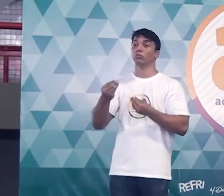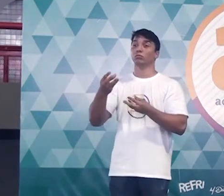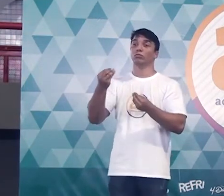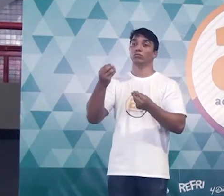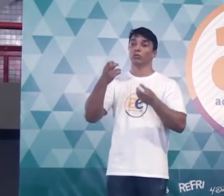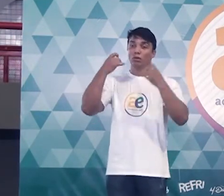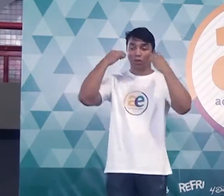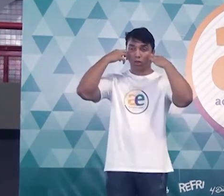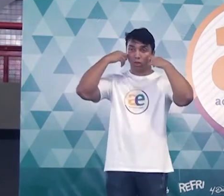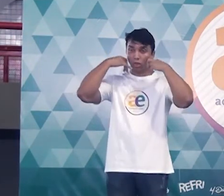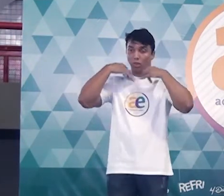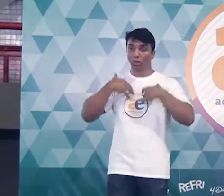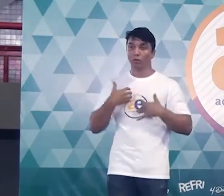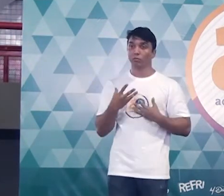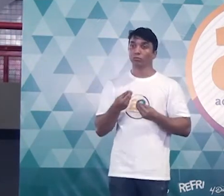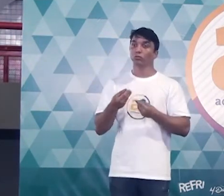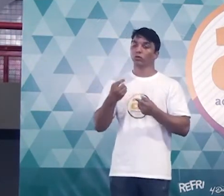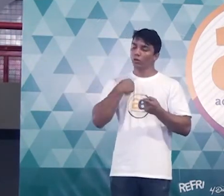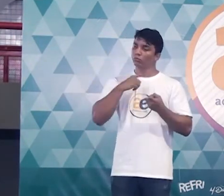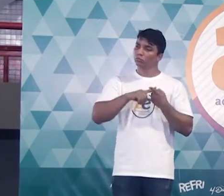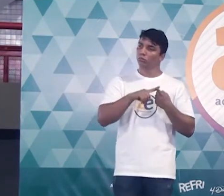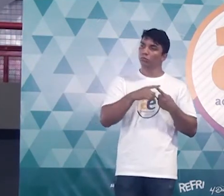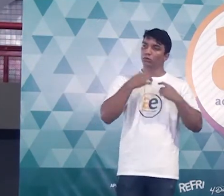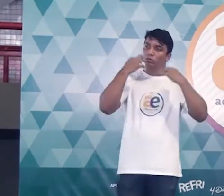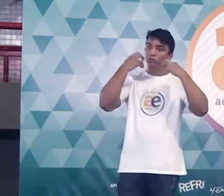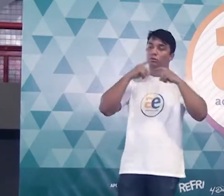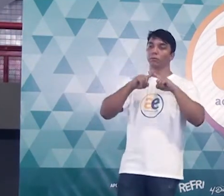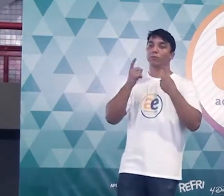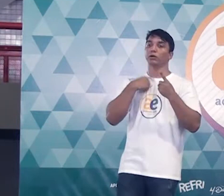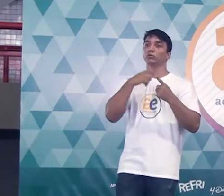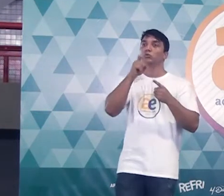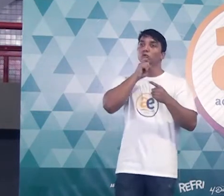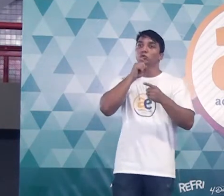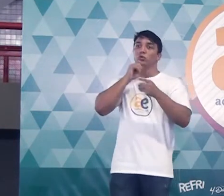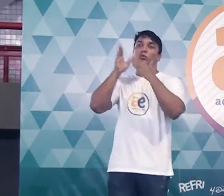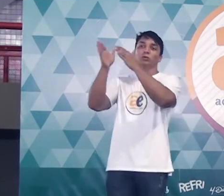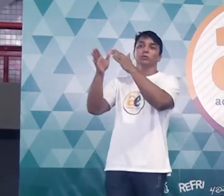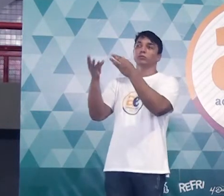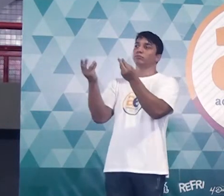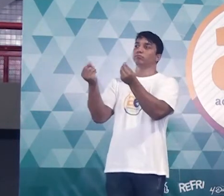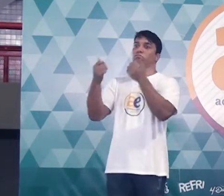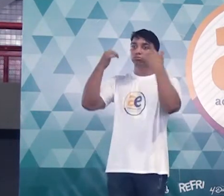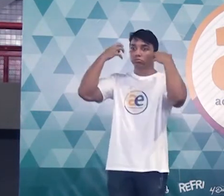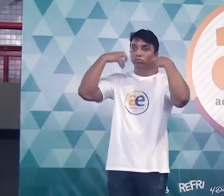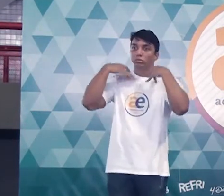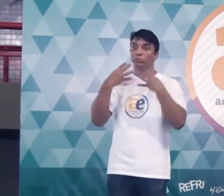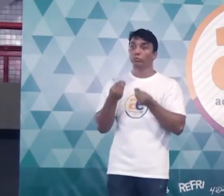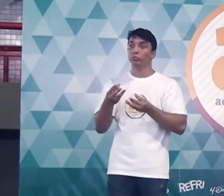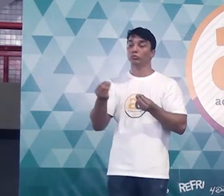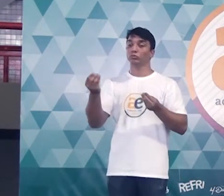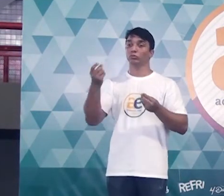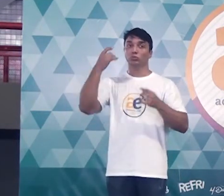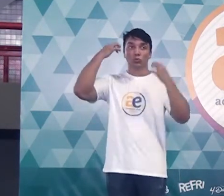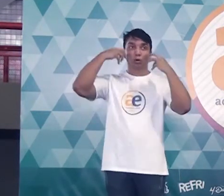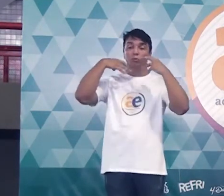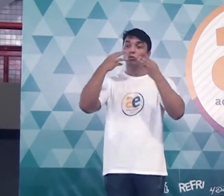sai banhado de suor. Eu também saio, mas no ar-condicionado, gente. Ele sua no ar-condicionado.